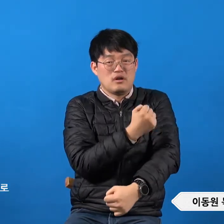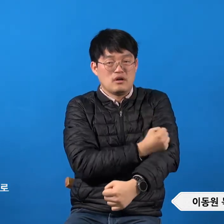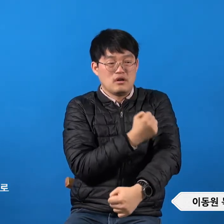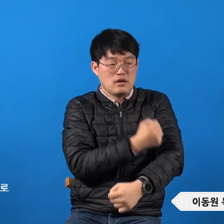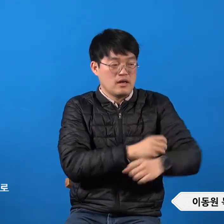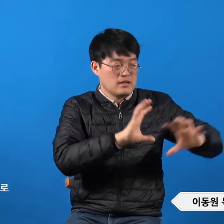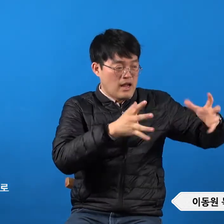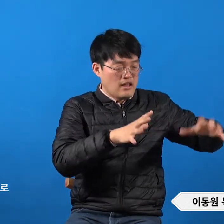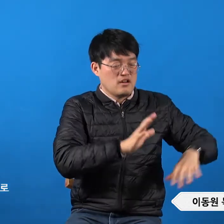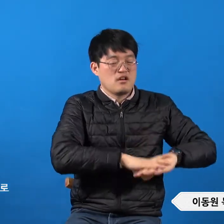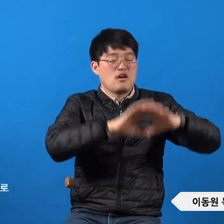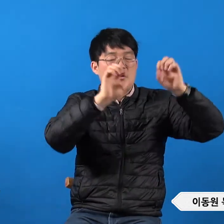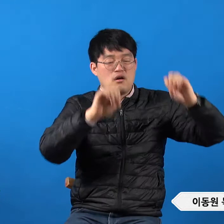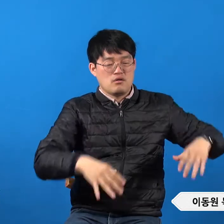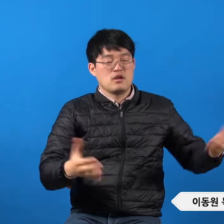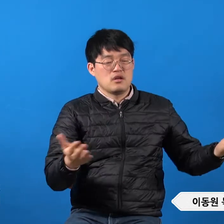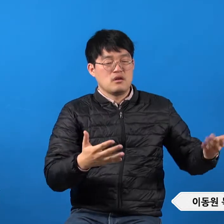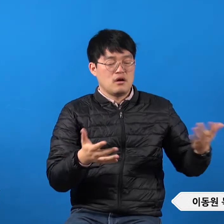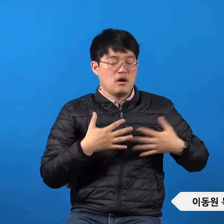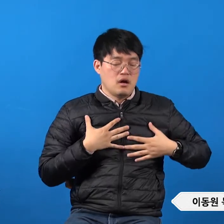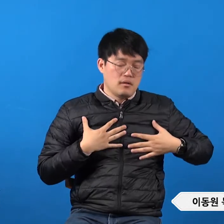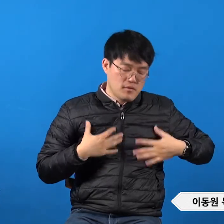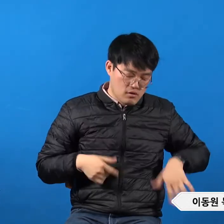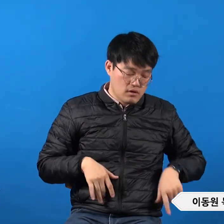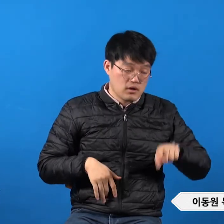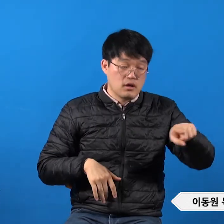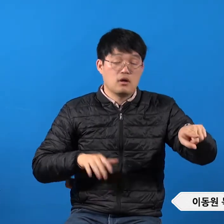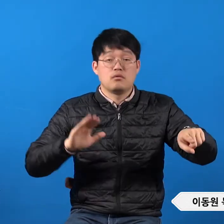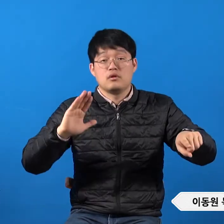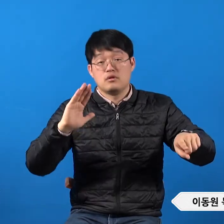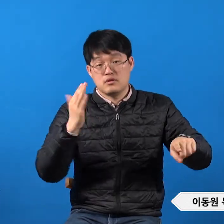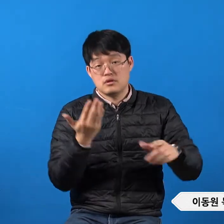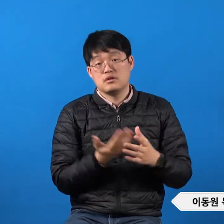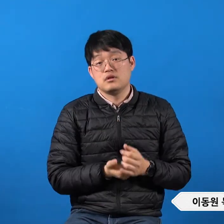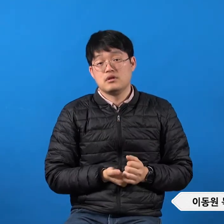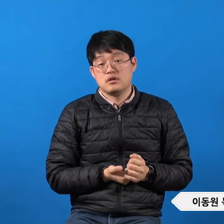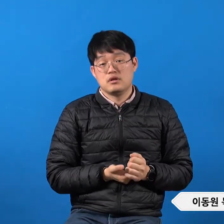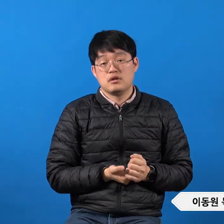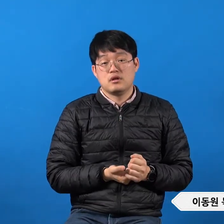수고하는 것과 나라들이 헛된 일로 피곤하게 되는 것이